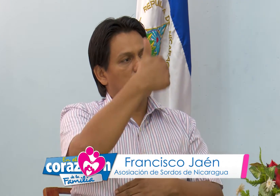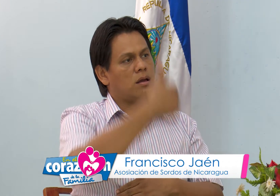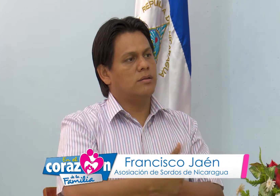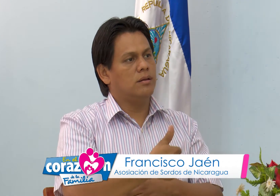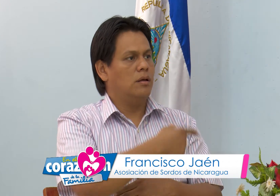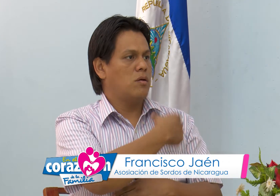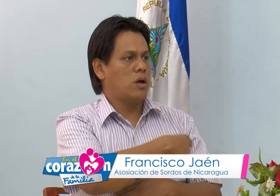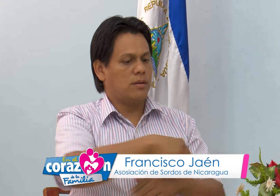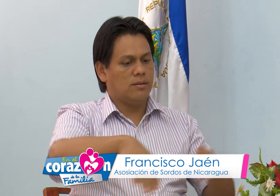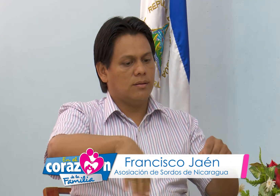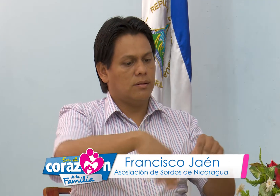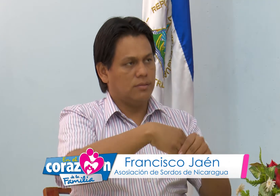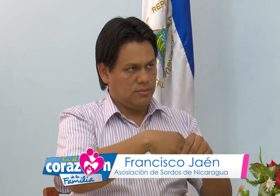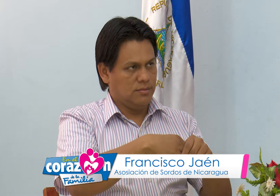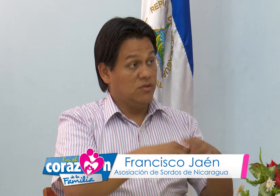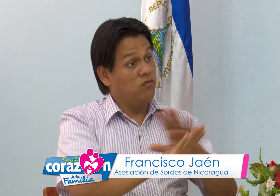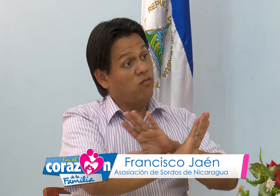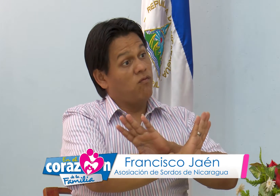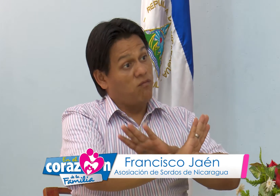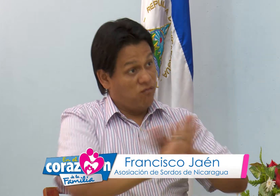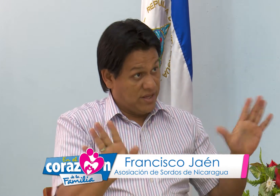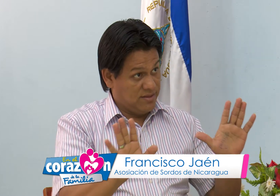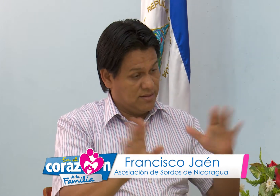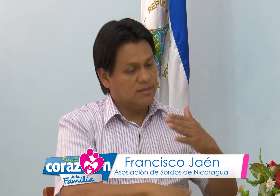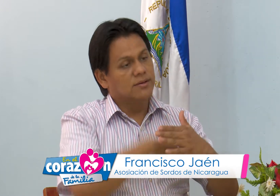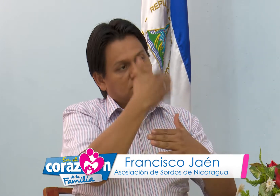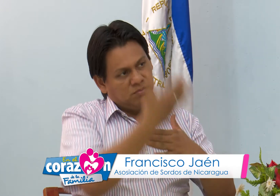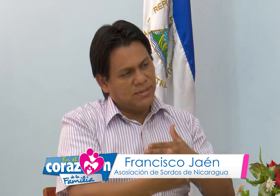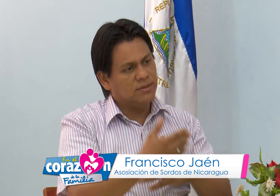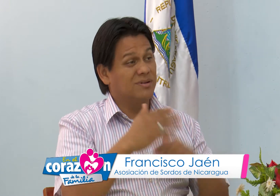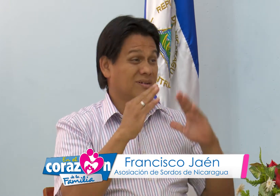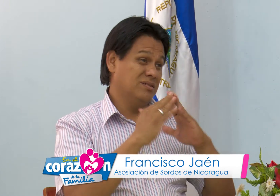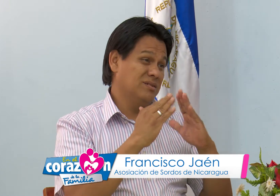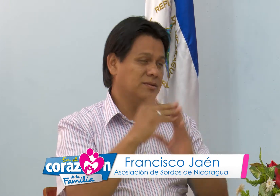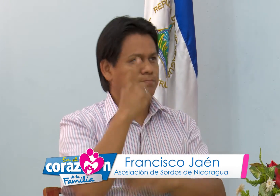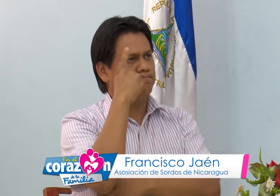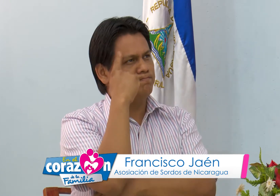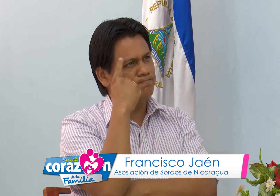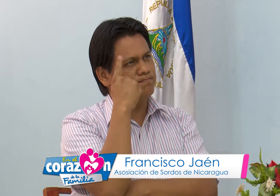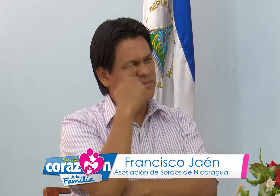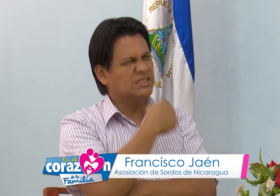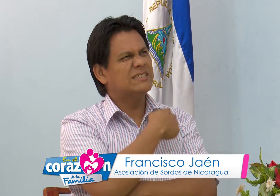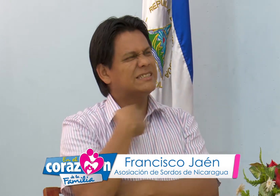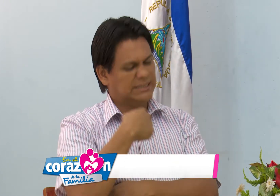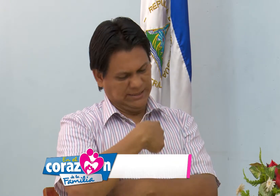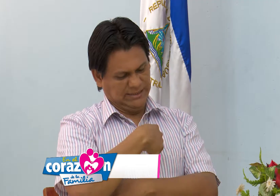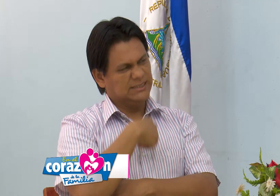Bueno, te informo que en la escuela especial, en ese tiempo que yo estudié, yo terminé hasta sexto grado y me despacharon a casa. En